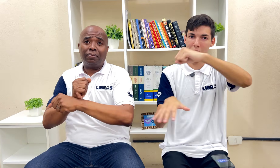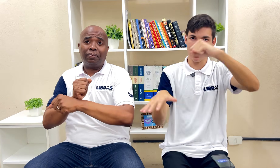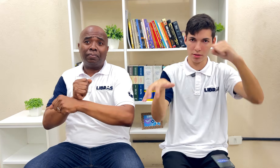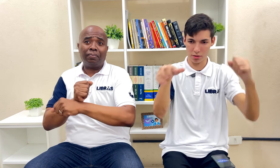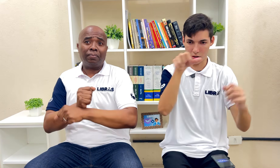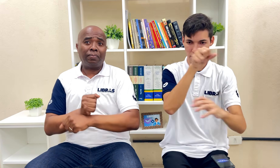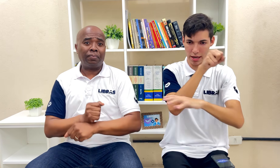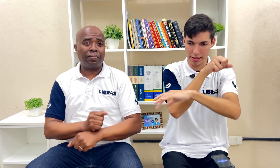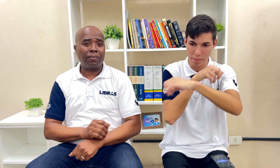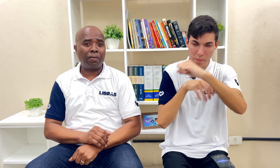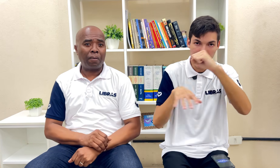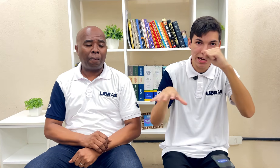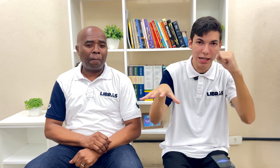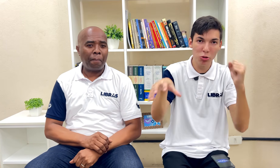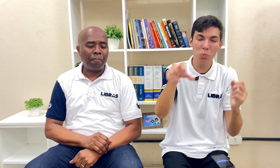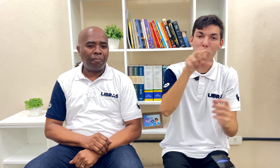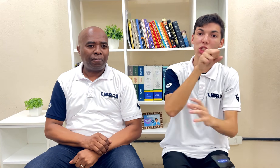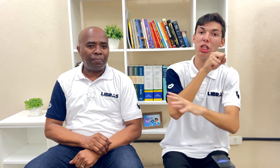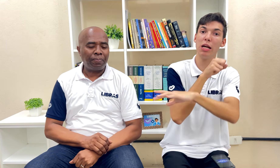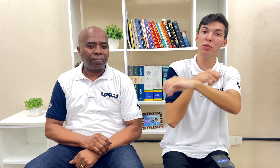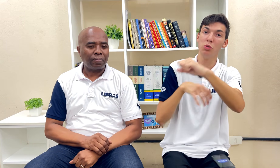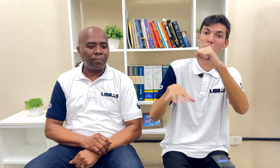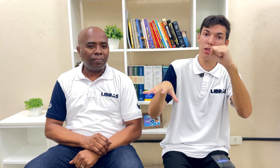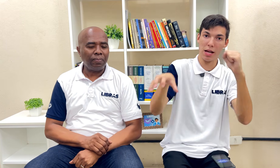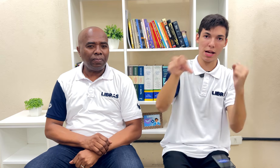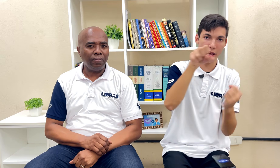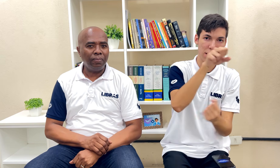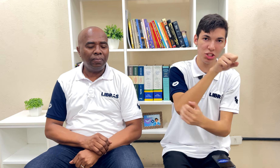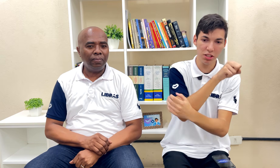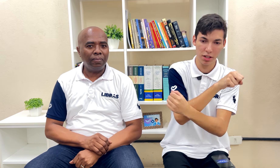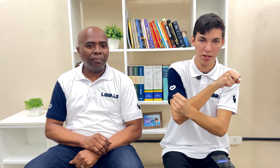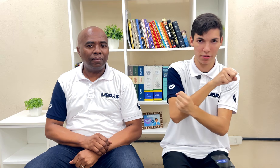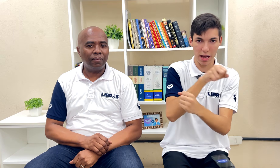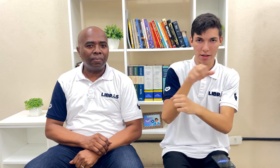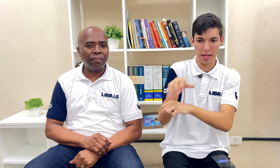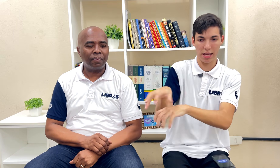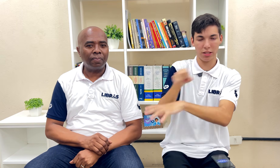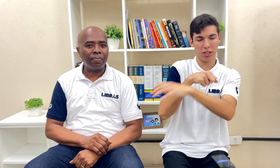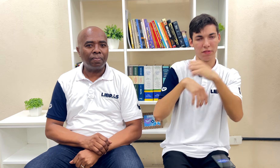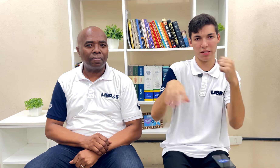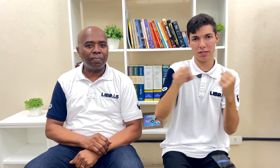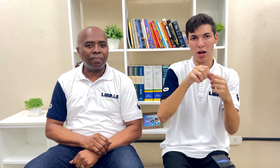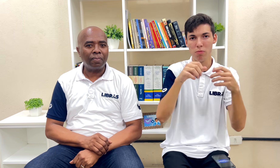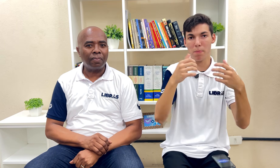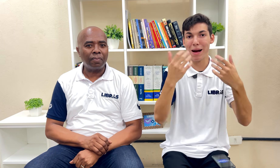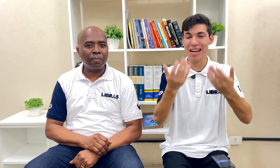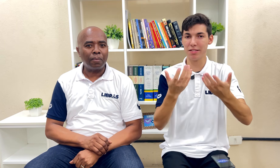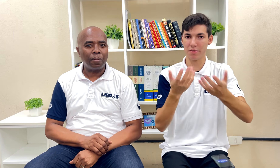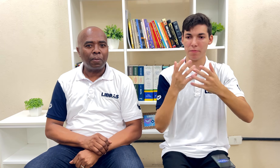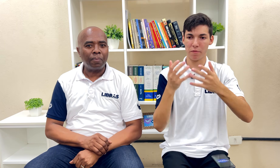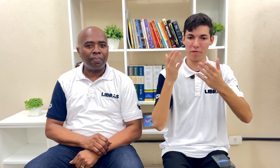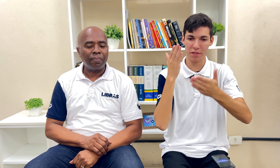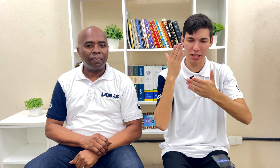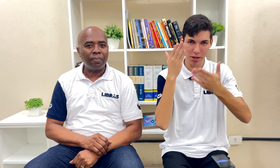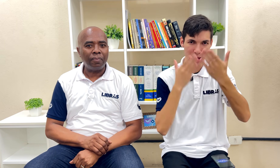mar, ó, ele está pegando, puxando a rede, tá? E aí a gente faz esse sinal, mas seja